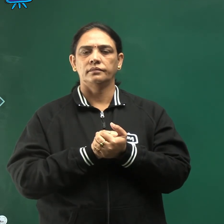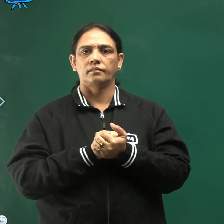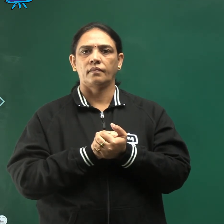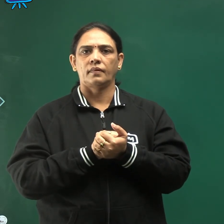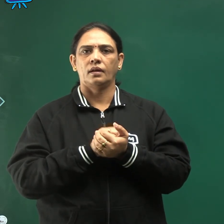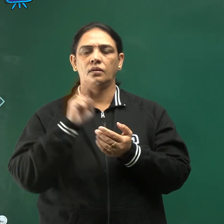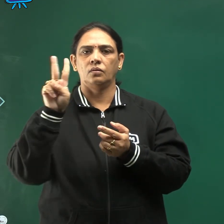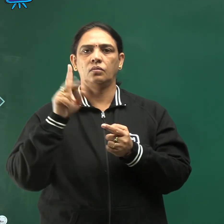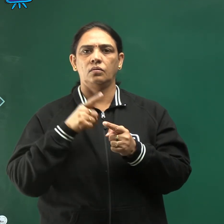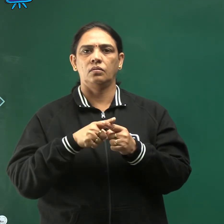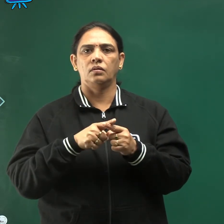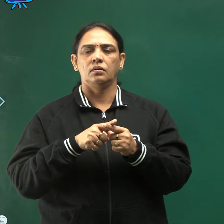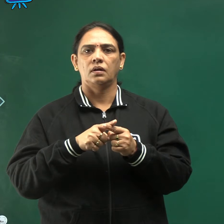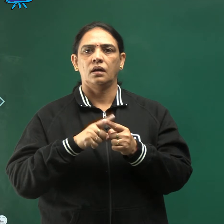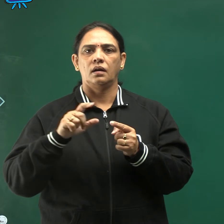2 को दुगना करेंगे,